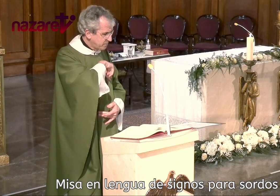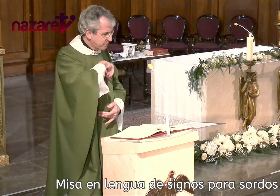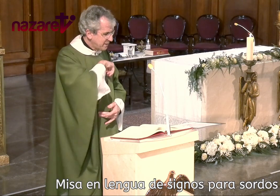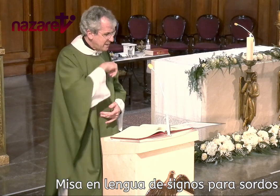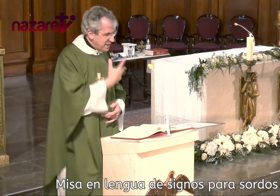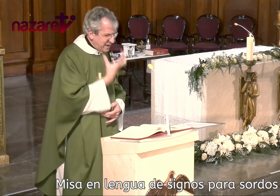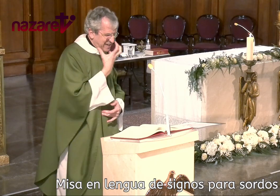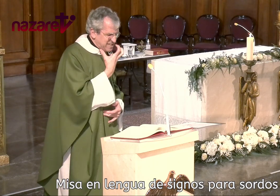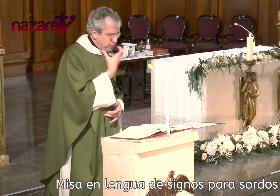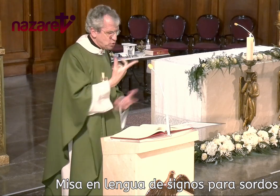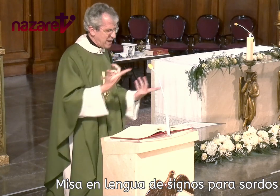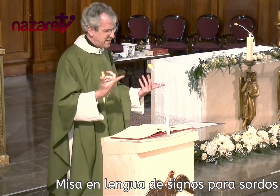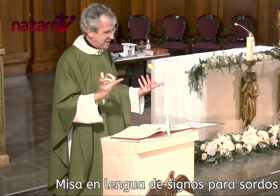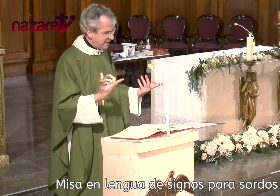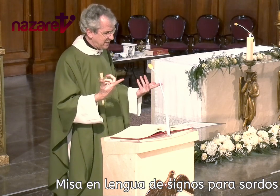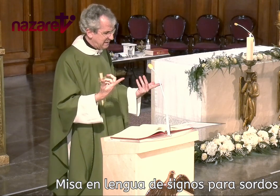que se puso a gritar